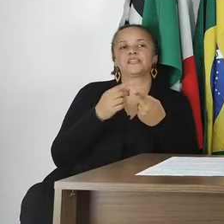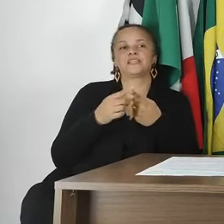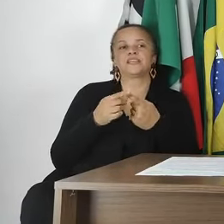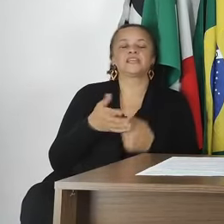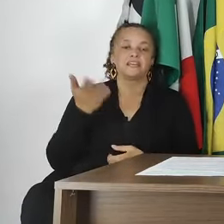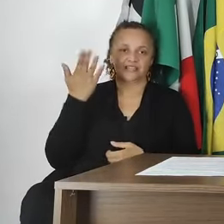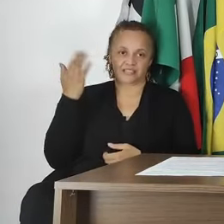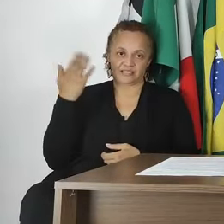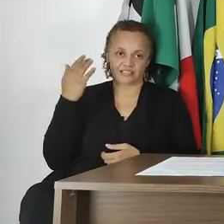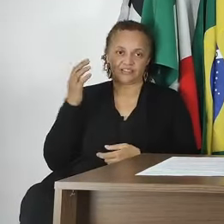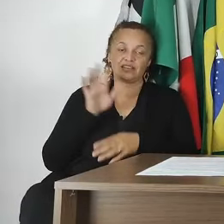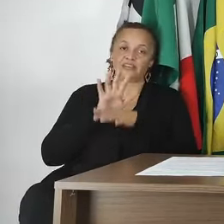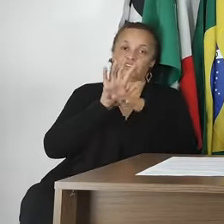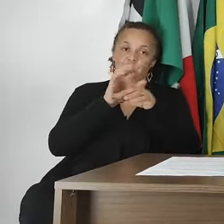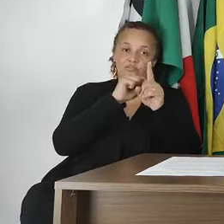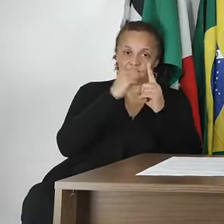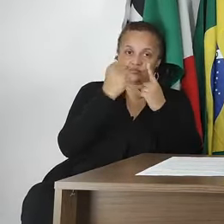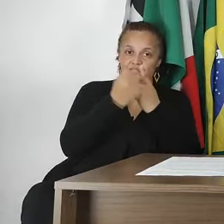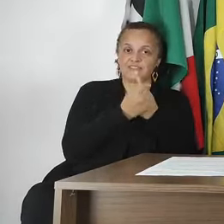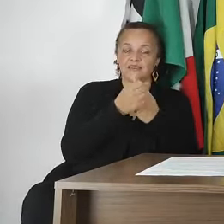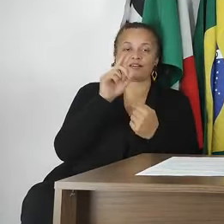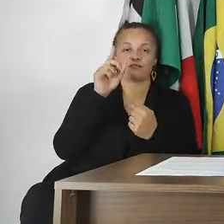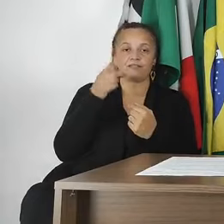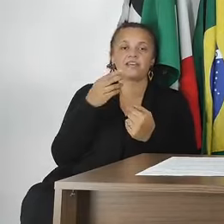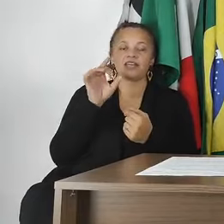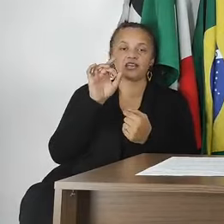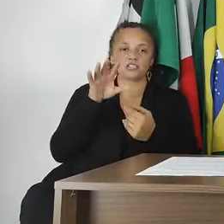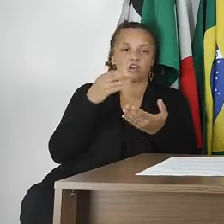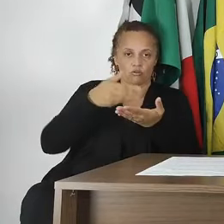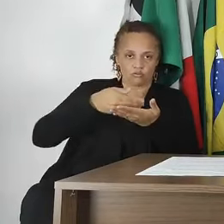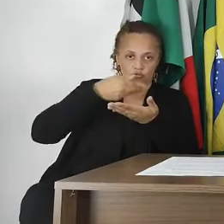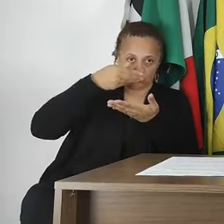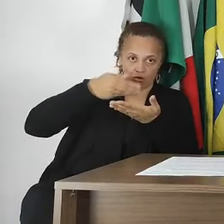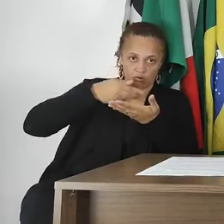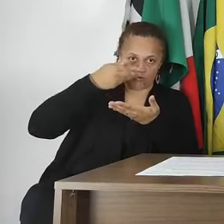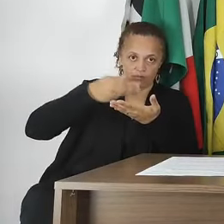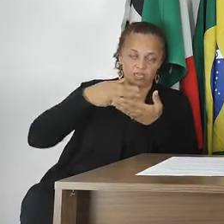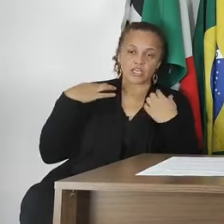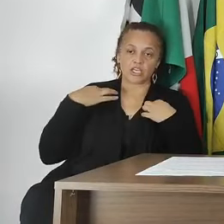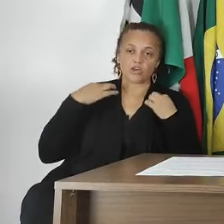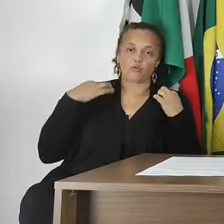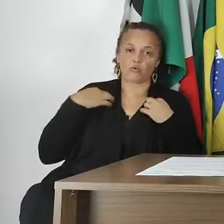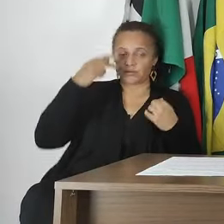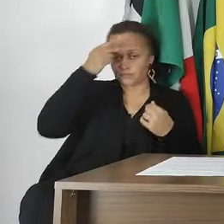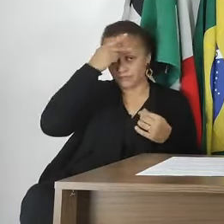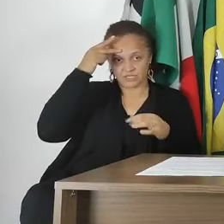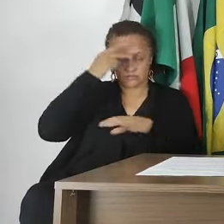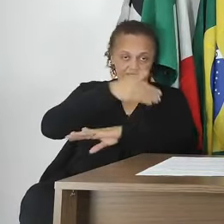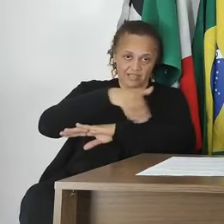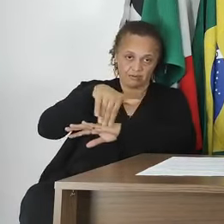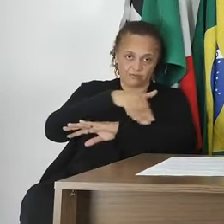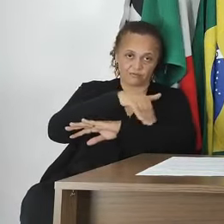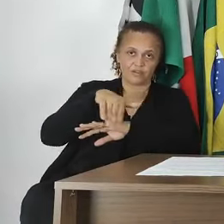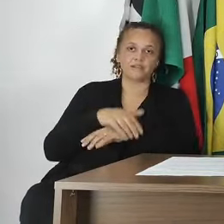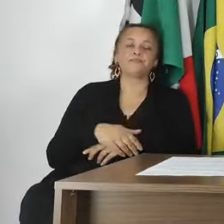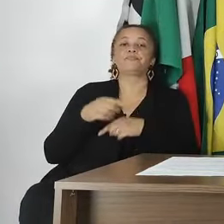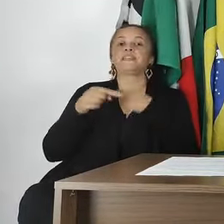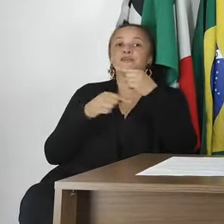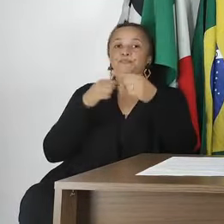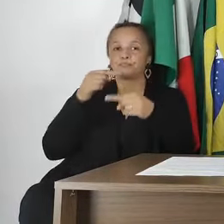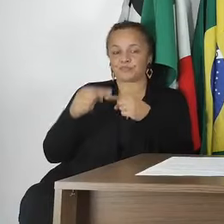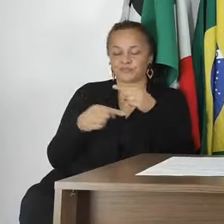o quê? Em levar uma sopa e agasalho para um morador de rua. Depois